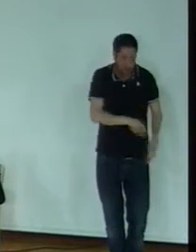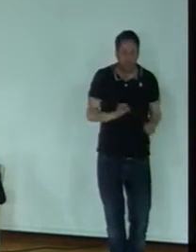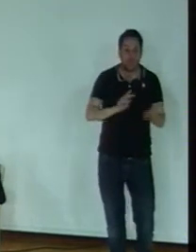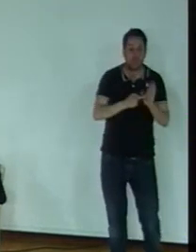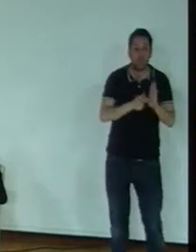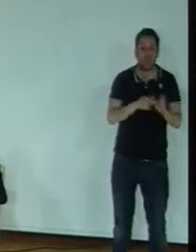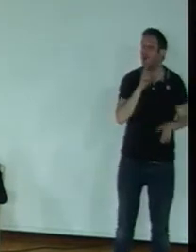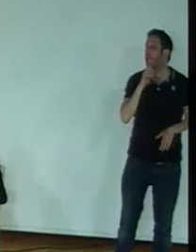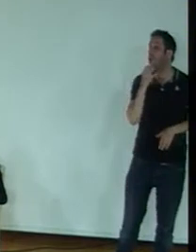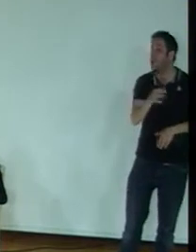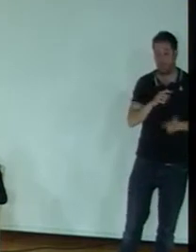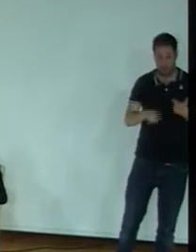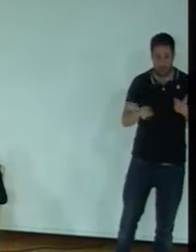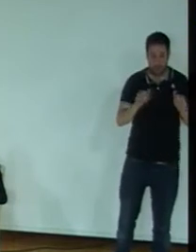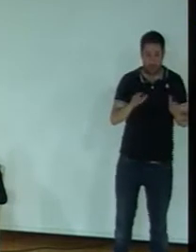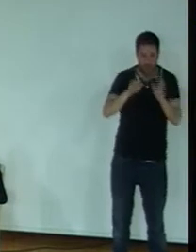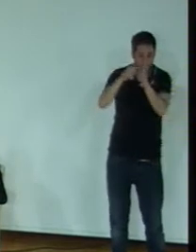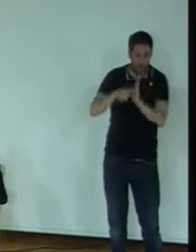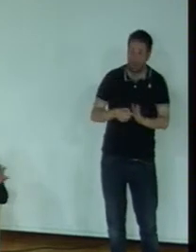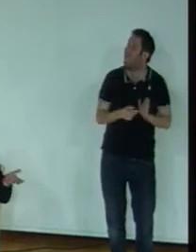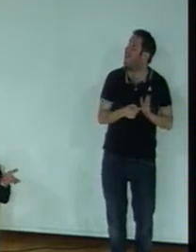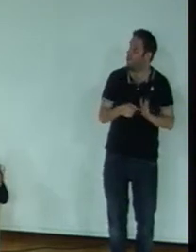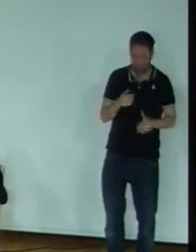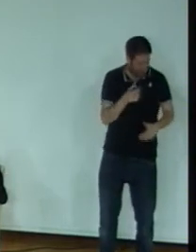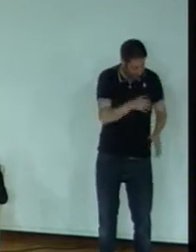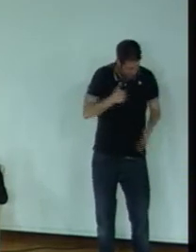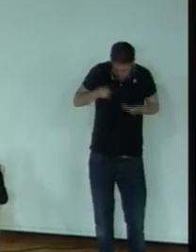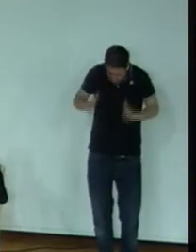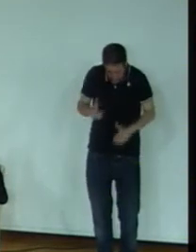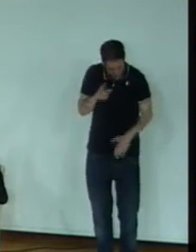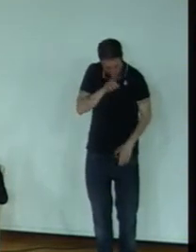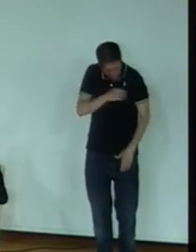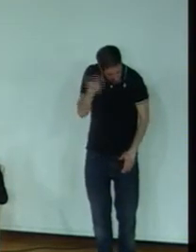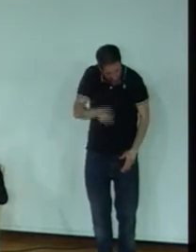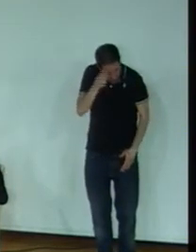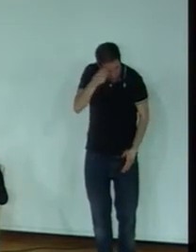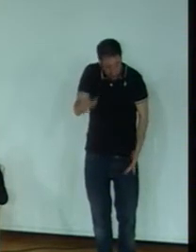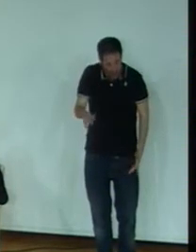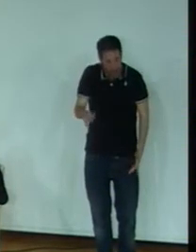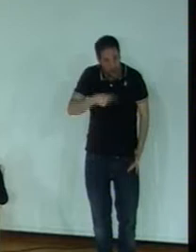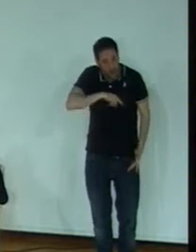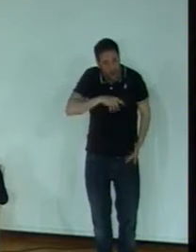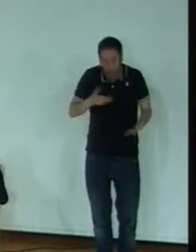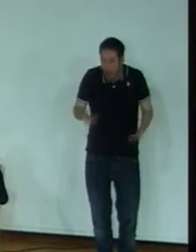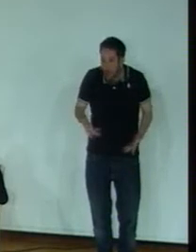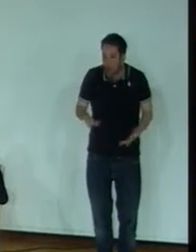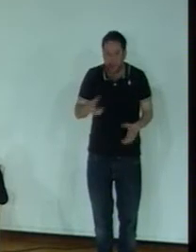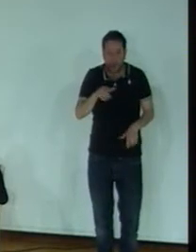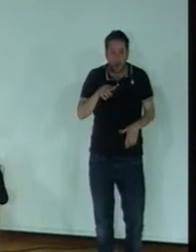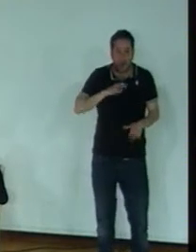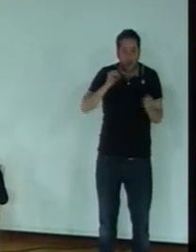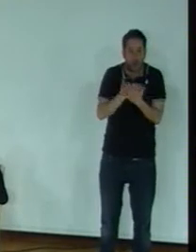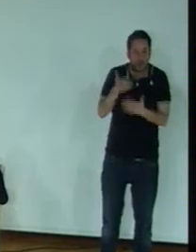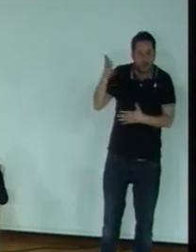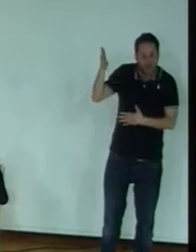technique, on en a parlé tout à l'heure, c'est vrai aussi au niveau juridique. Et ça rejoint les interventions et questions précédentes, où on se retrouve avec des réactions